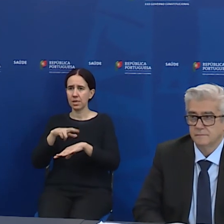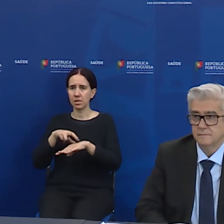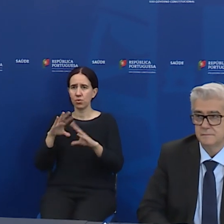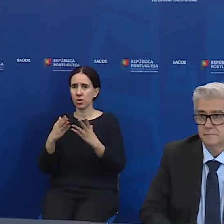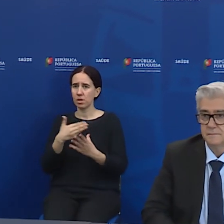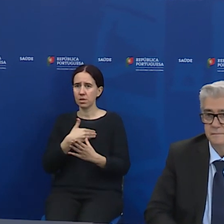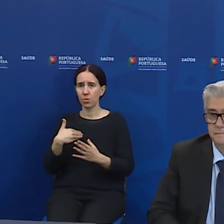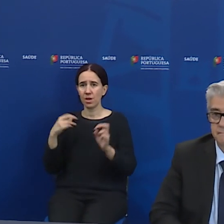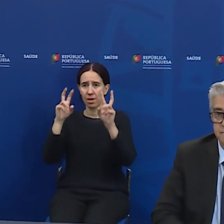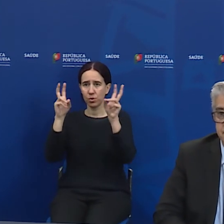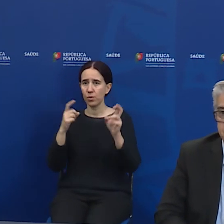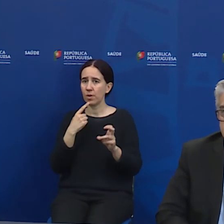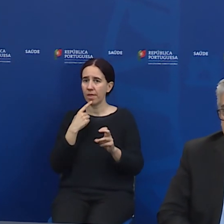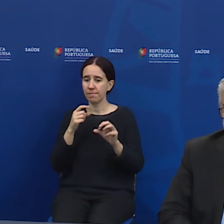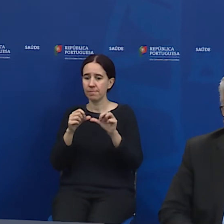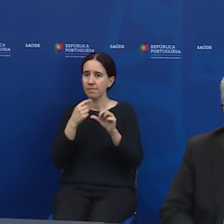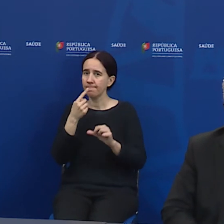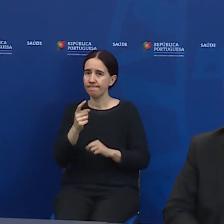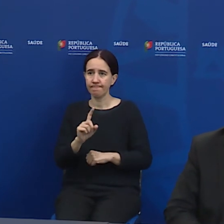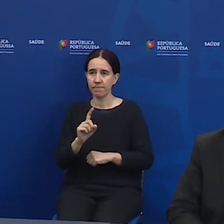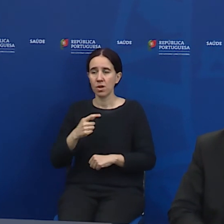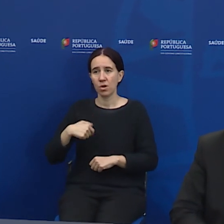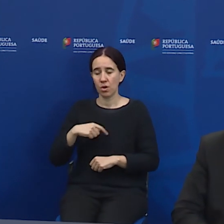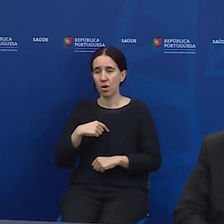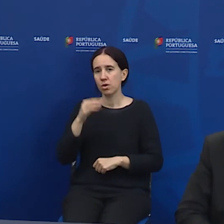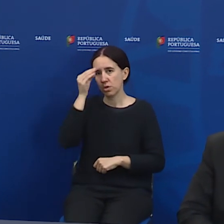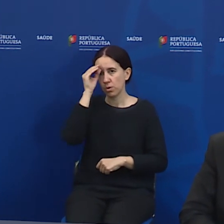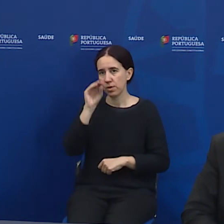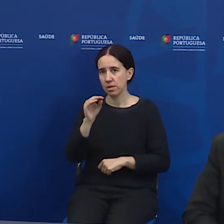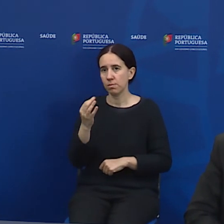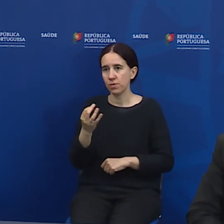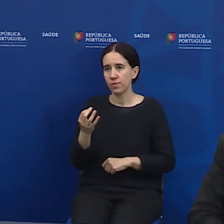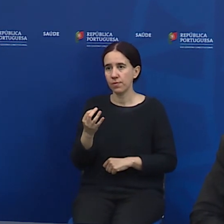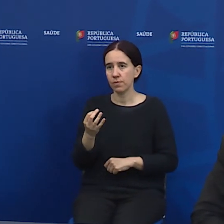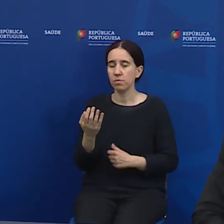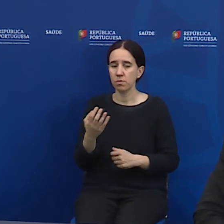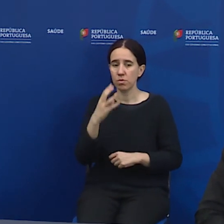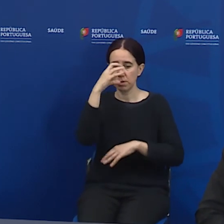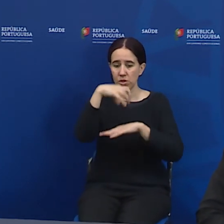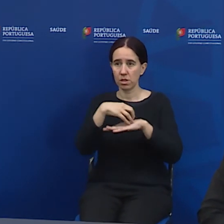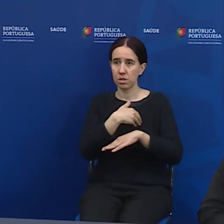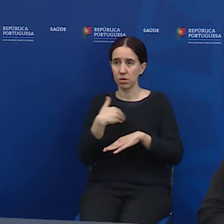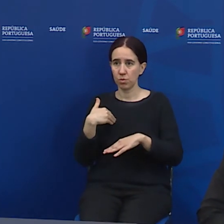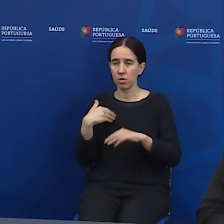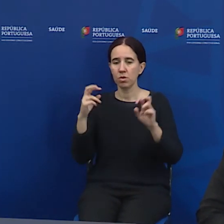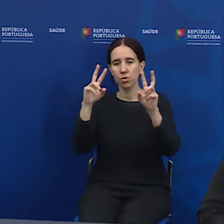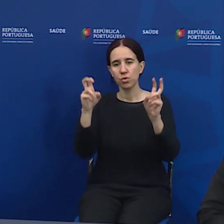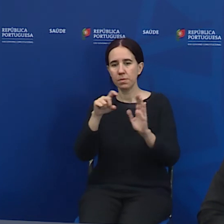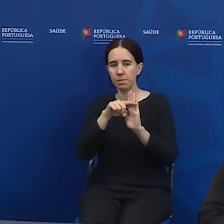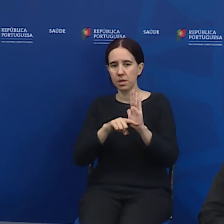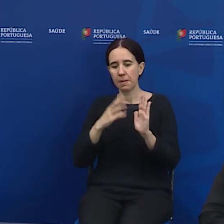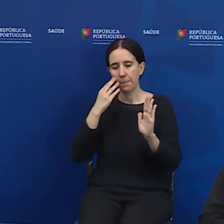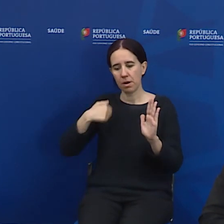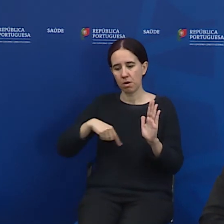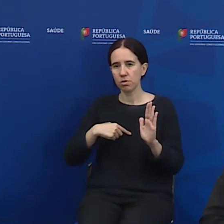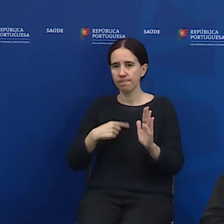deve pronunciar-se sobre esse assunto enfim nós temos a aconselhamos naturalmente o mistério sobre as medidas que achamos que